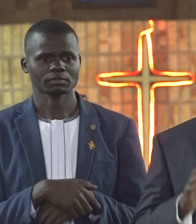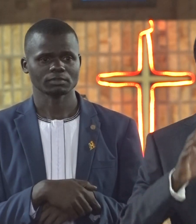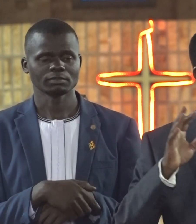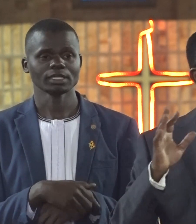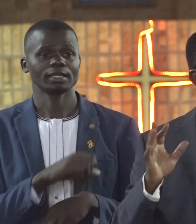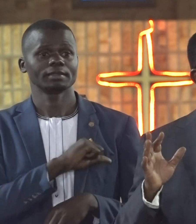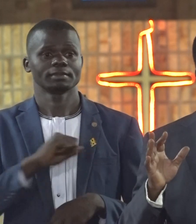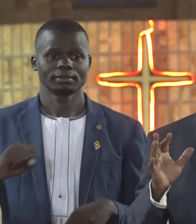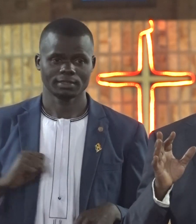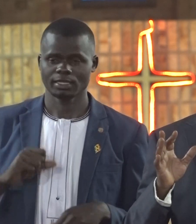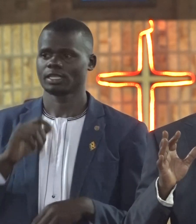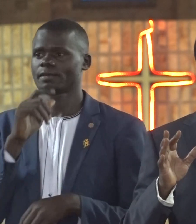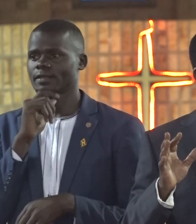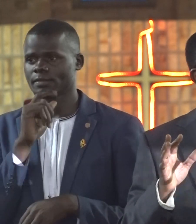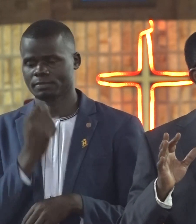Bassebo ne bannyabo,